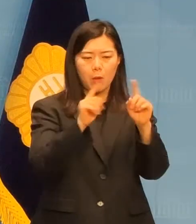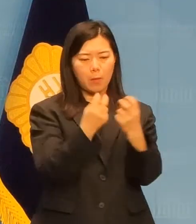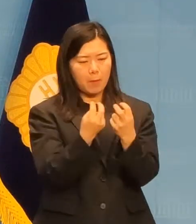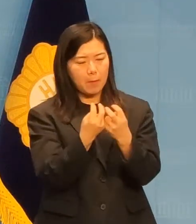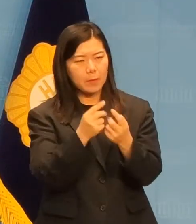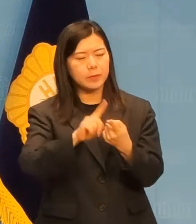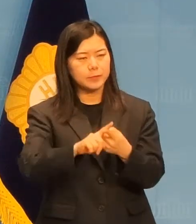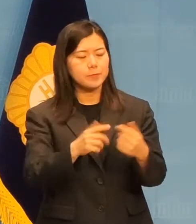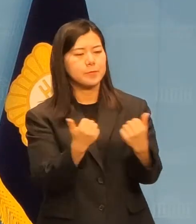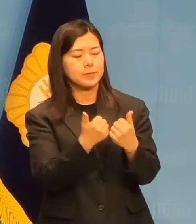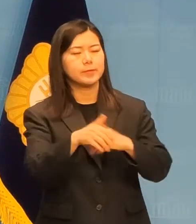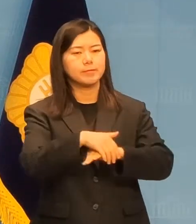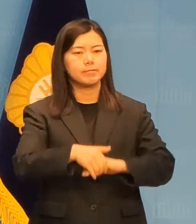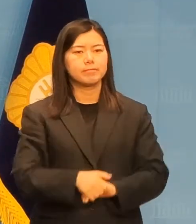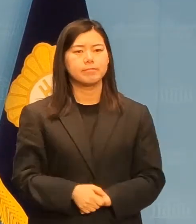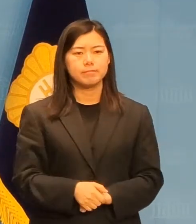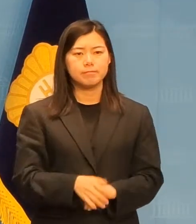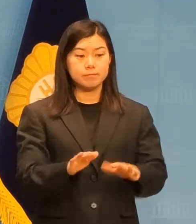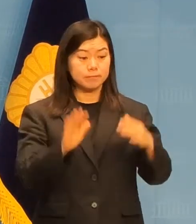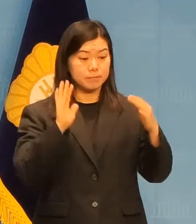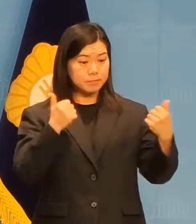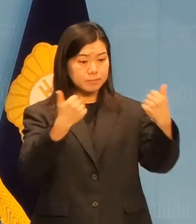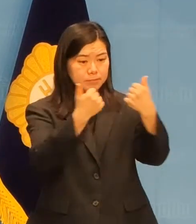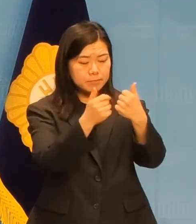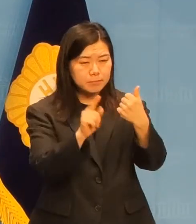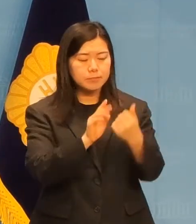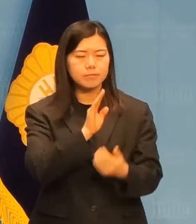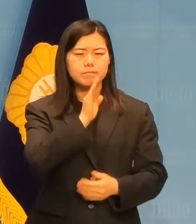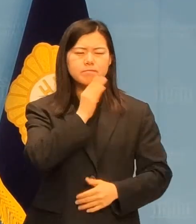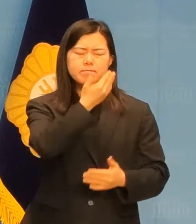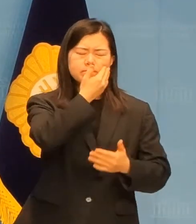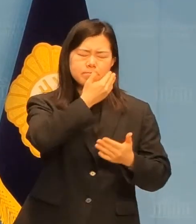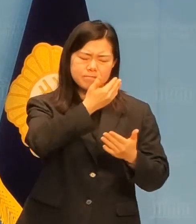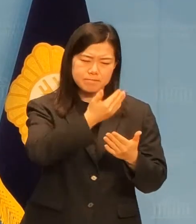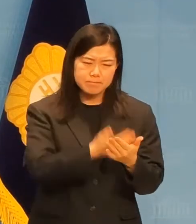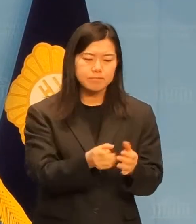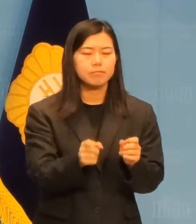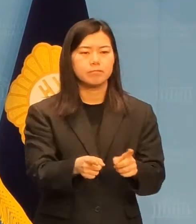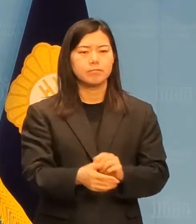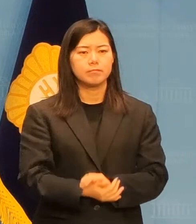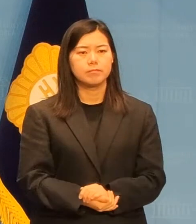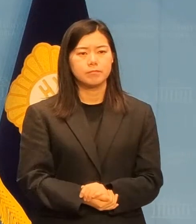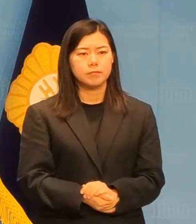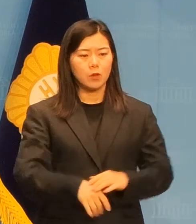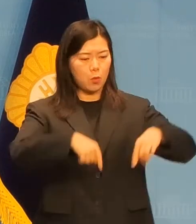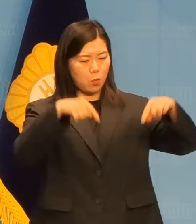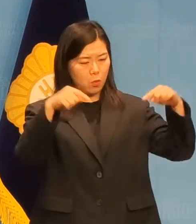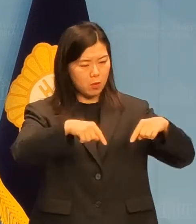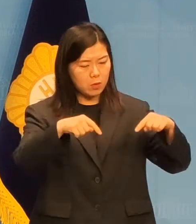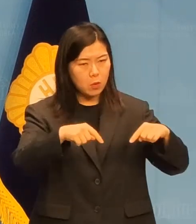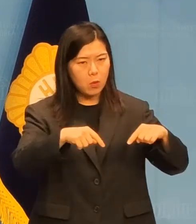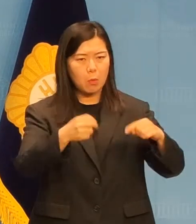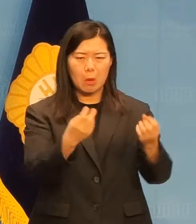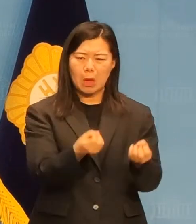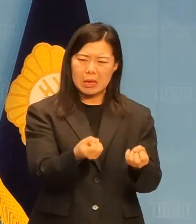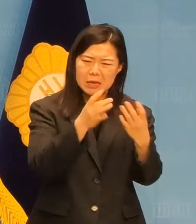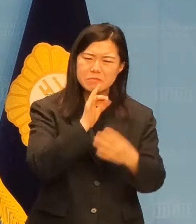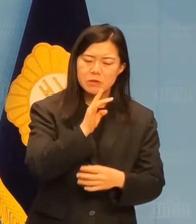예정입니다. 이번 정상회담은 중대한 기회입니다. 외교 이벤트가